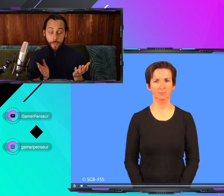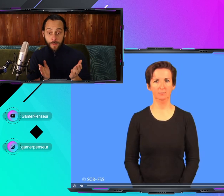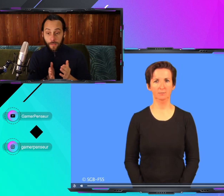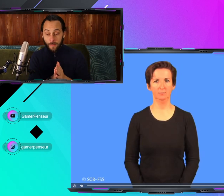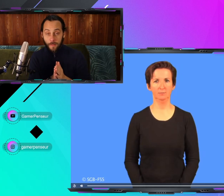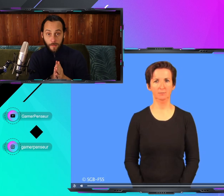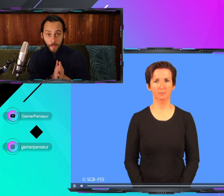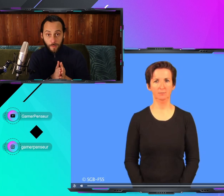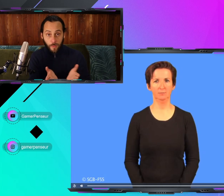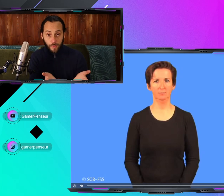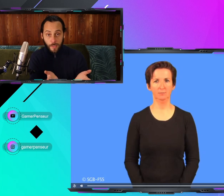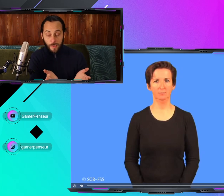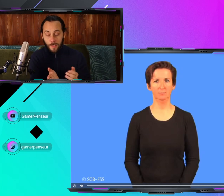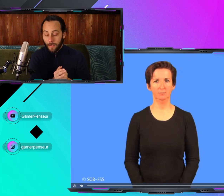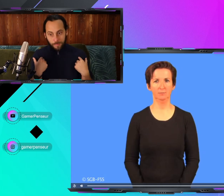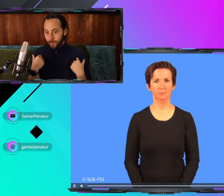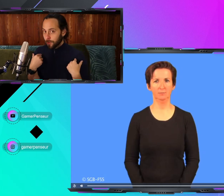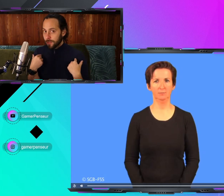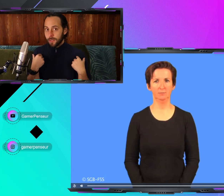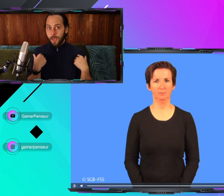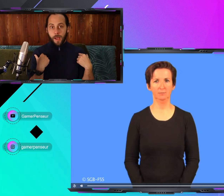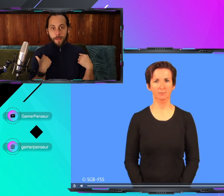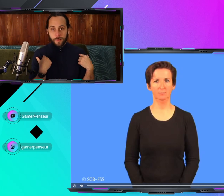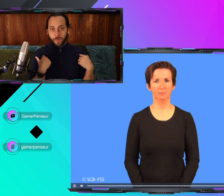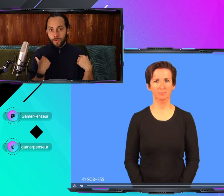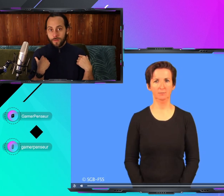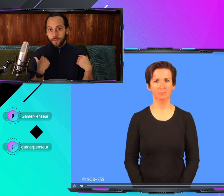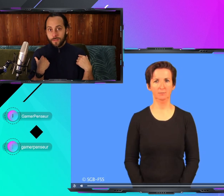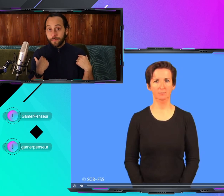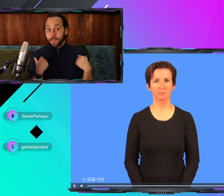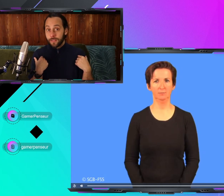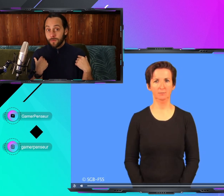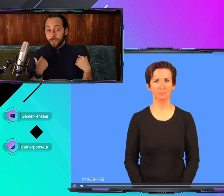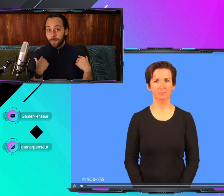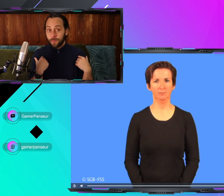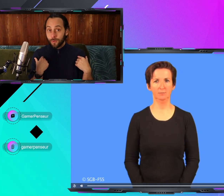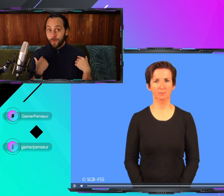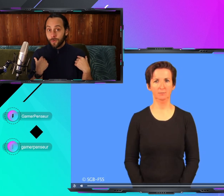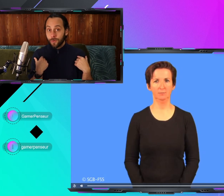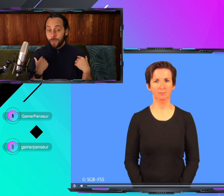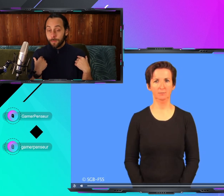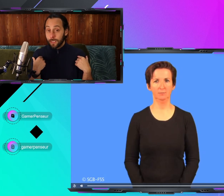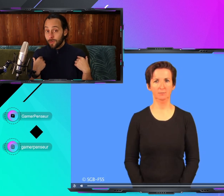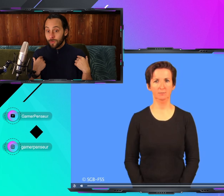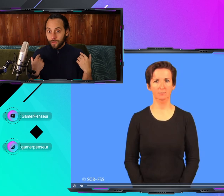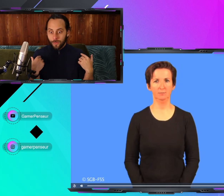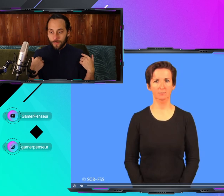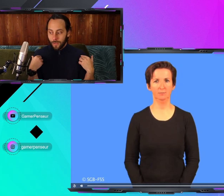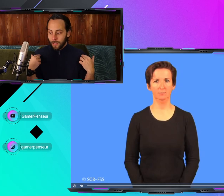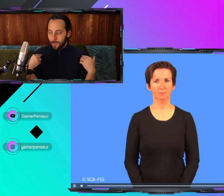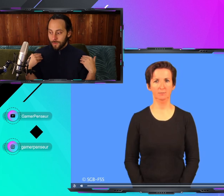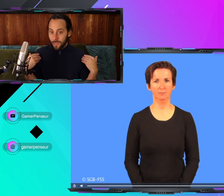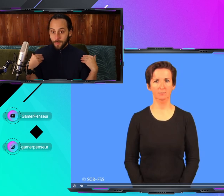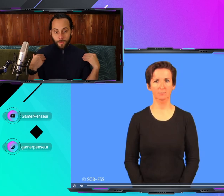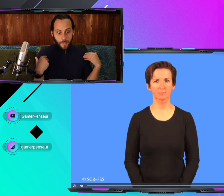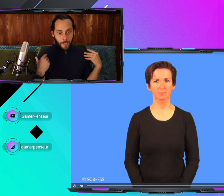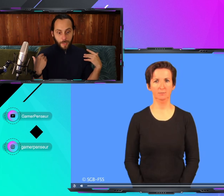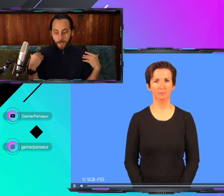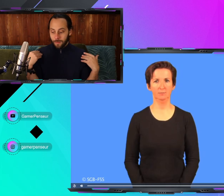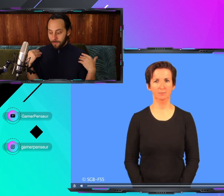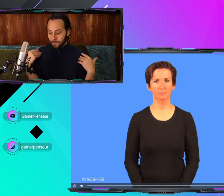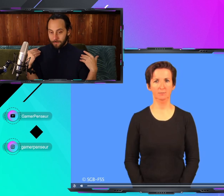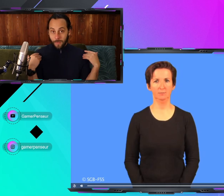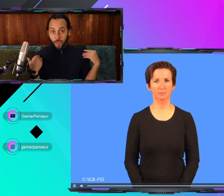En fait, c'est très souvent utilisé ça. Je pense que c'est un des trucs difficiles aussi pour les personnes entendantes de s'habituer